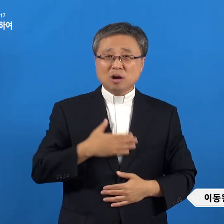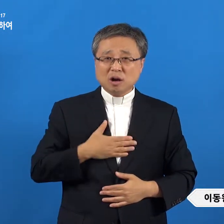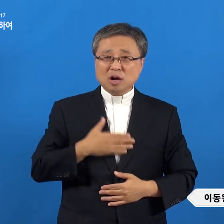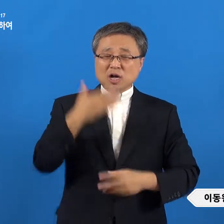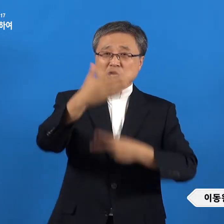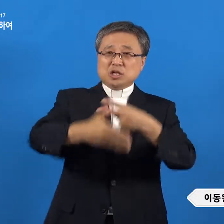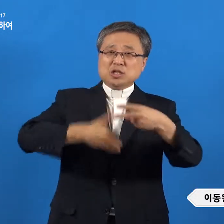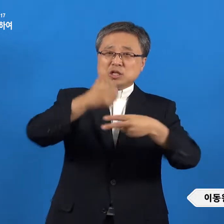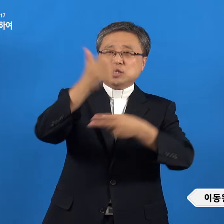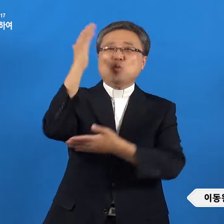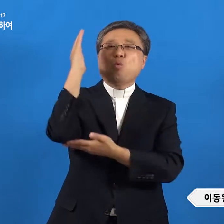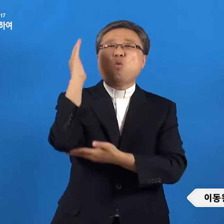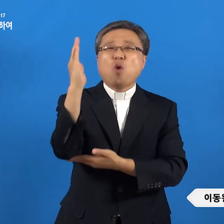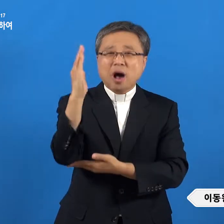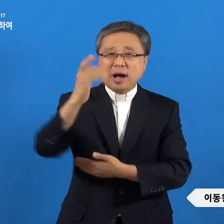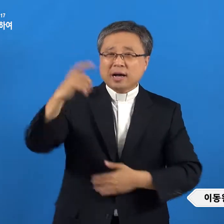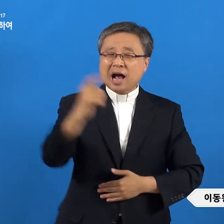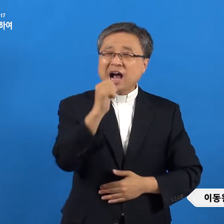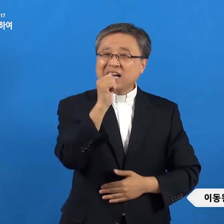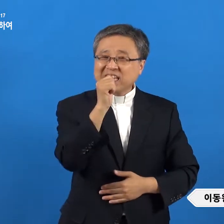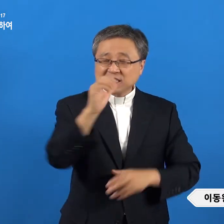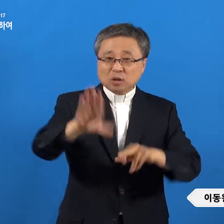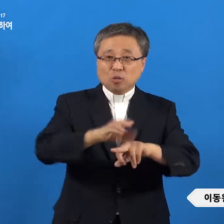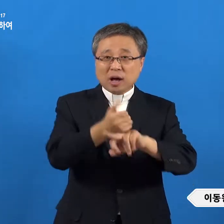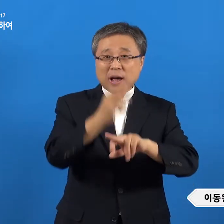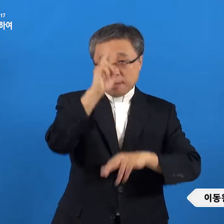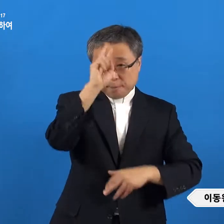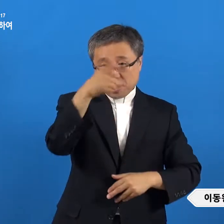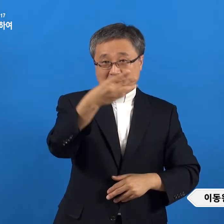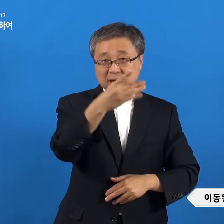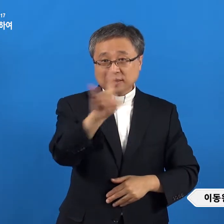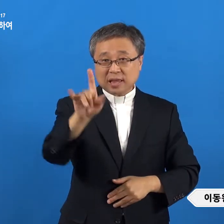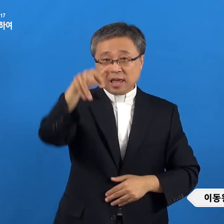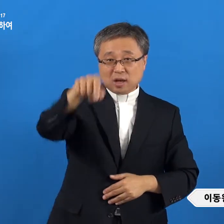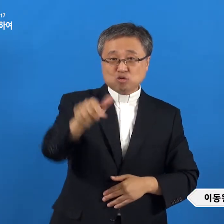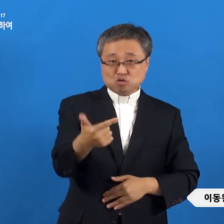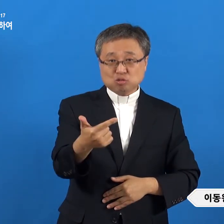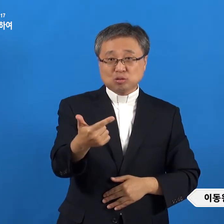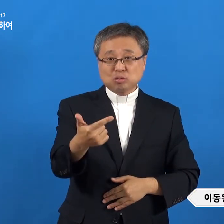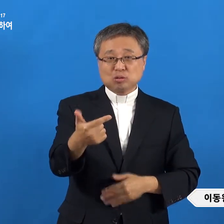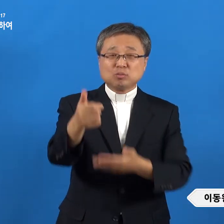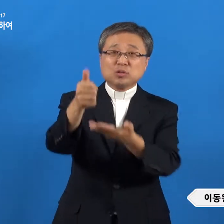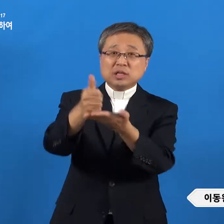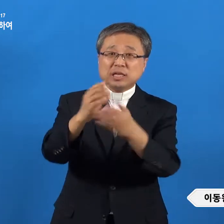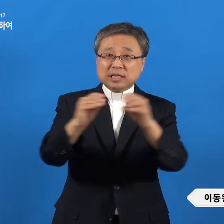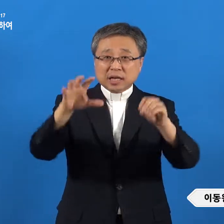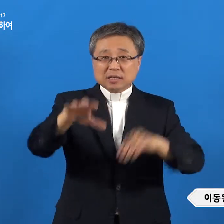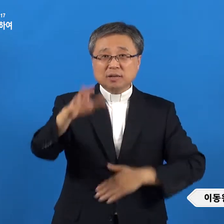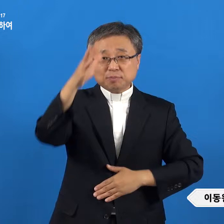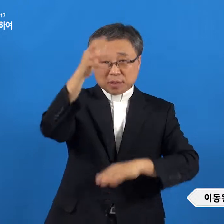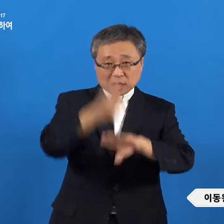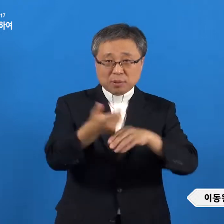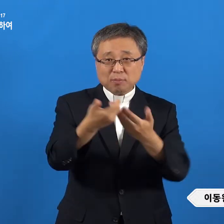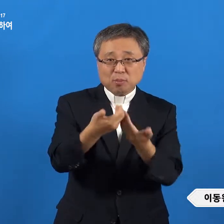강철왕 박태준님을 우리는 어제 이 땅에서 마지막으로 보내는 의식을